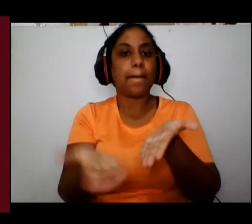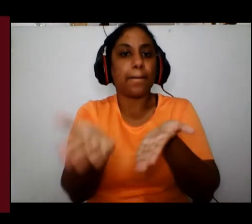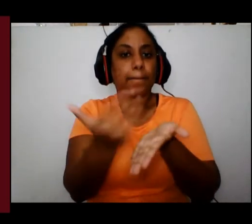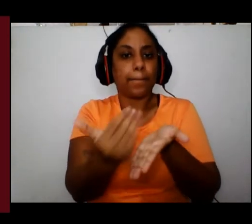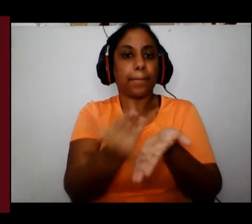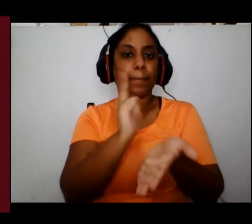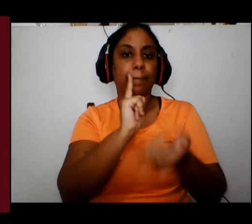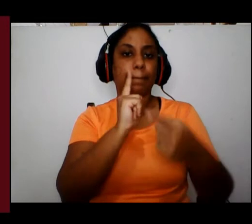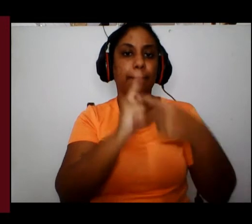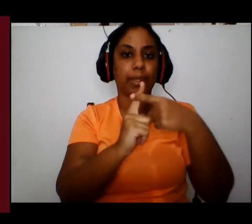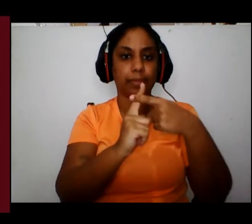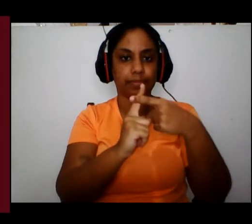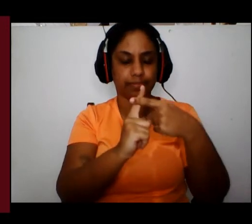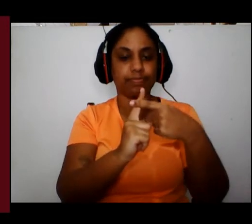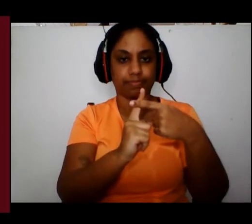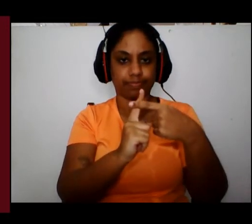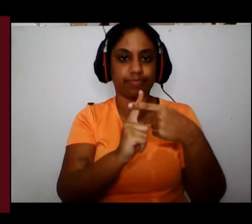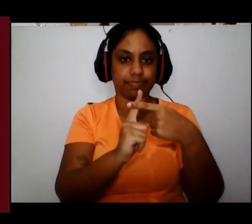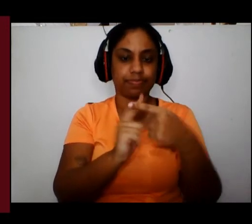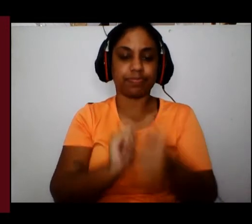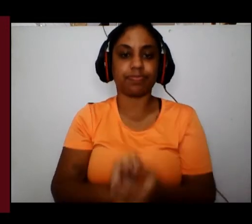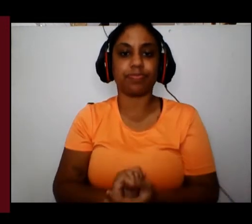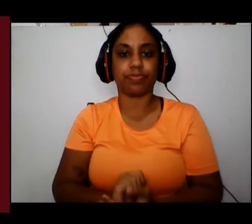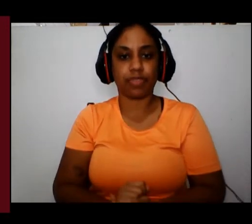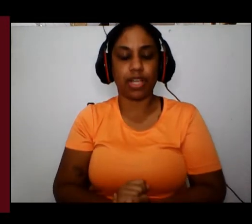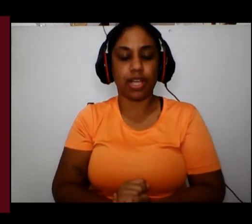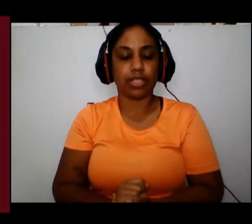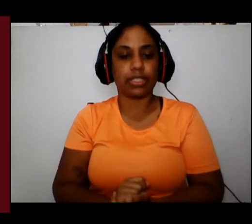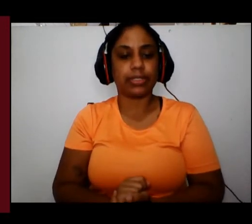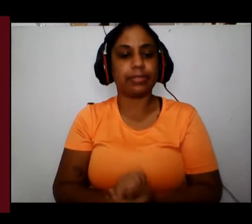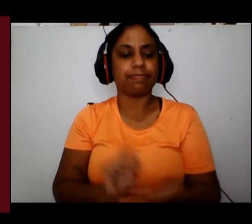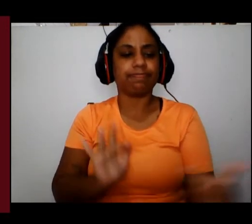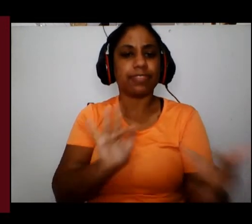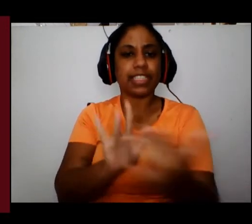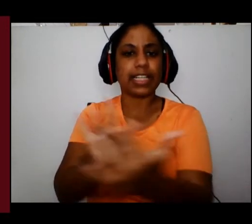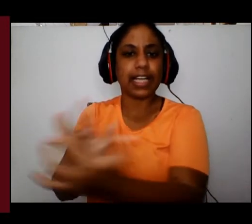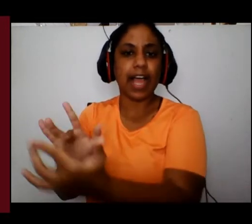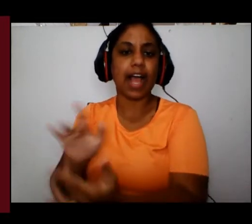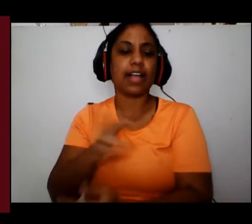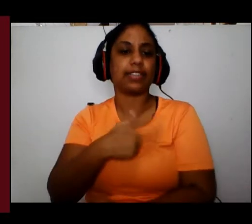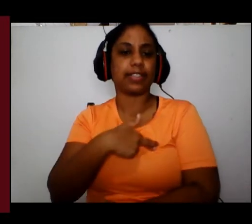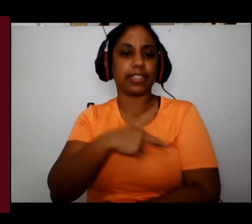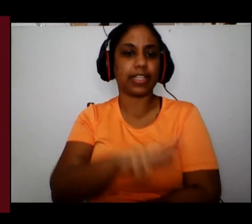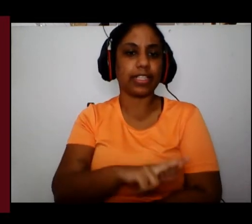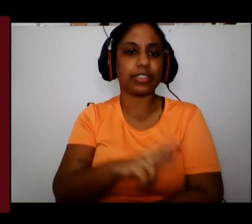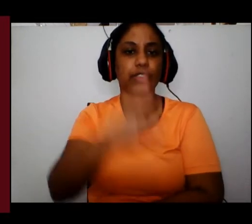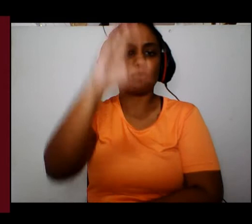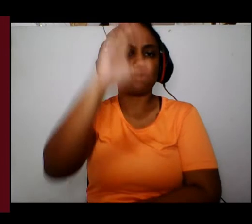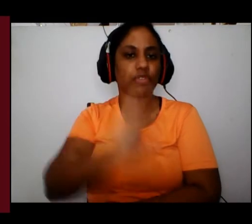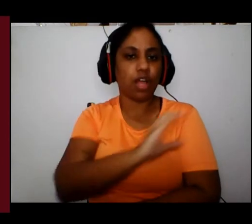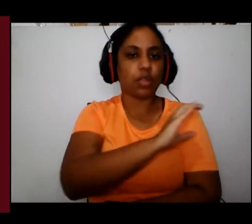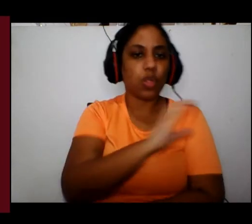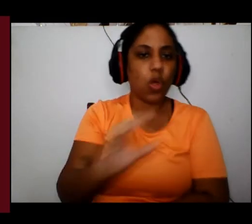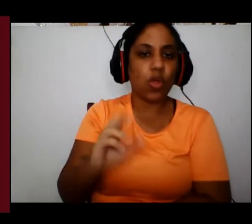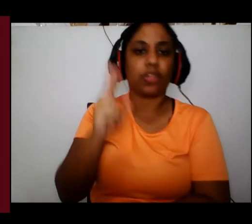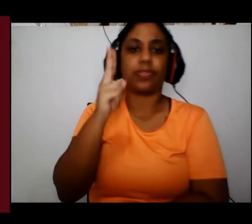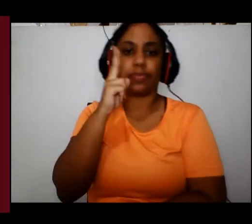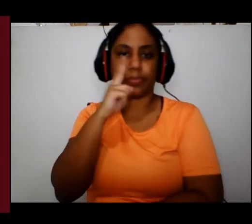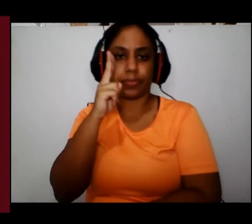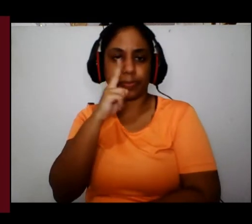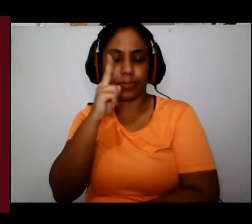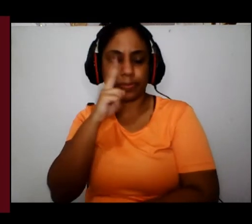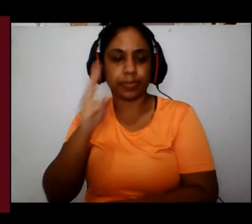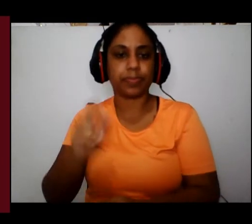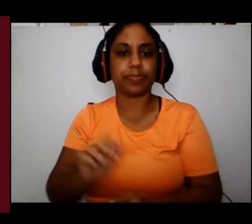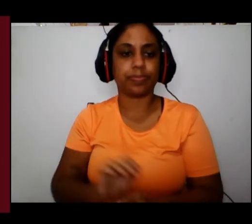essas histórias religiosas que estão associadas ou à religião católica ou à religião protestante,